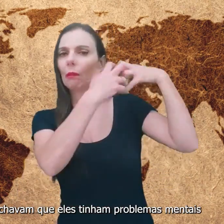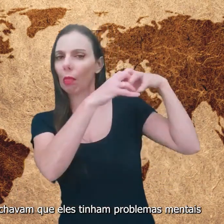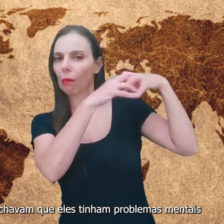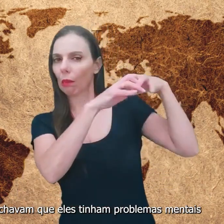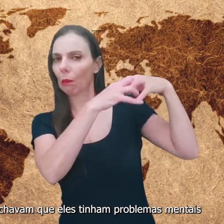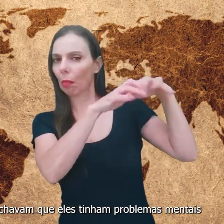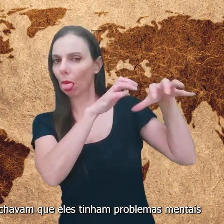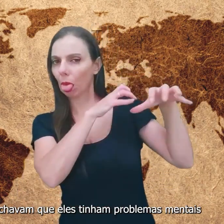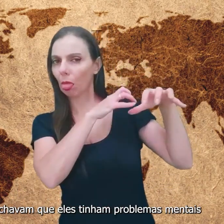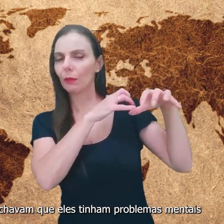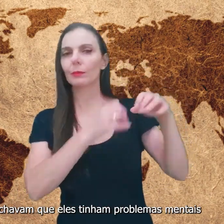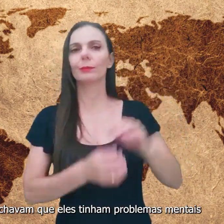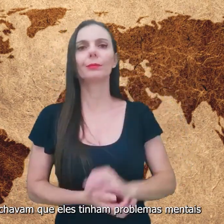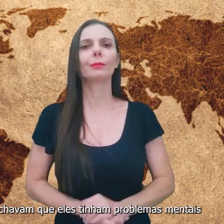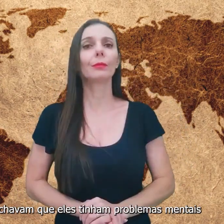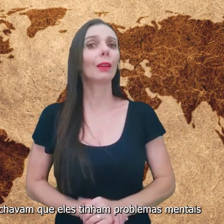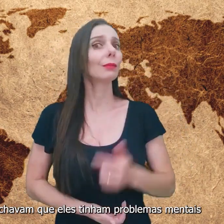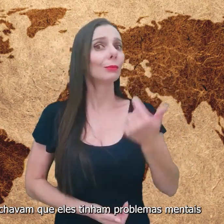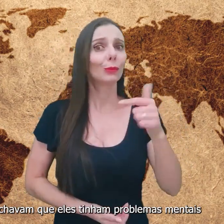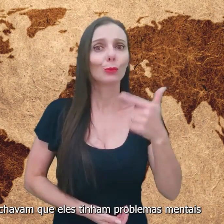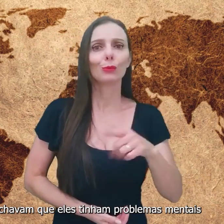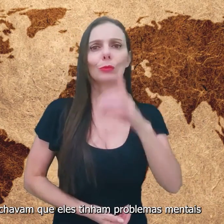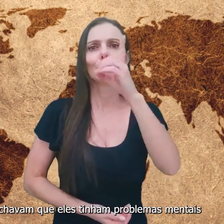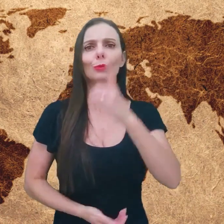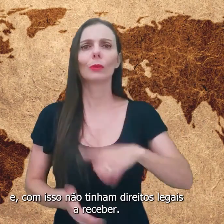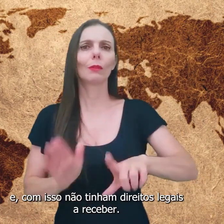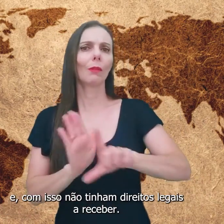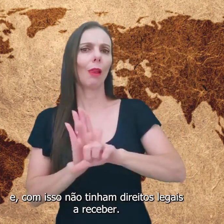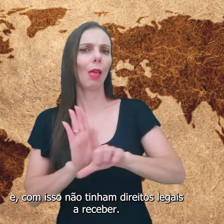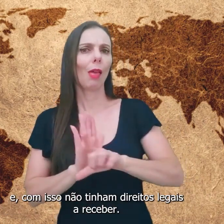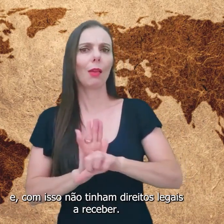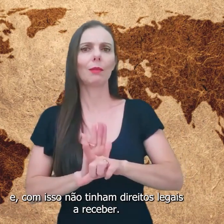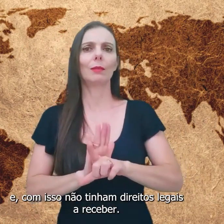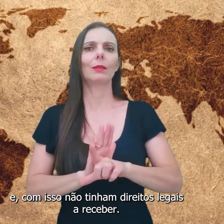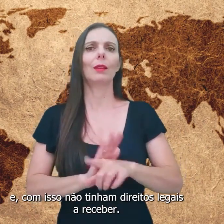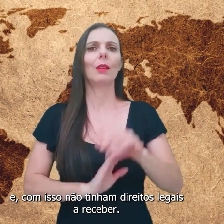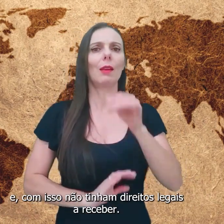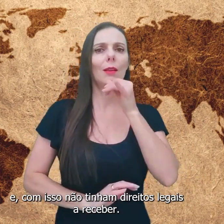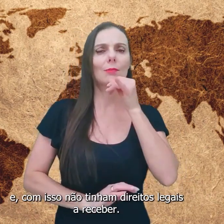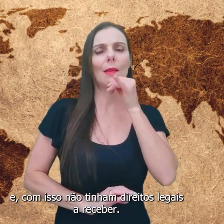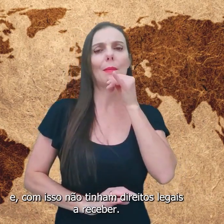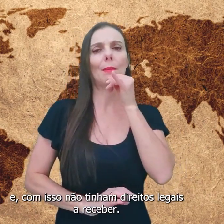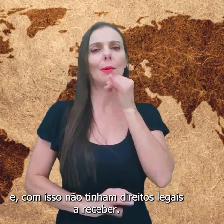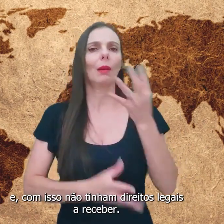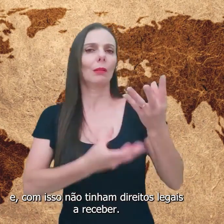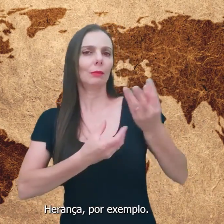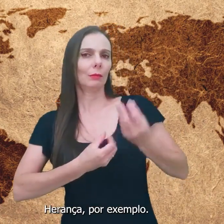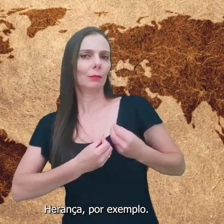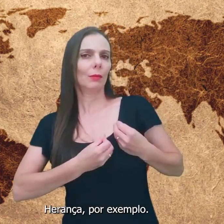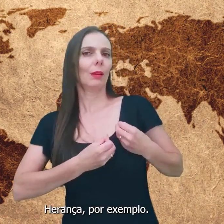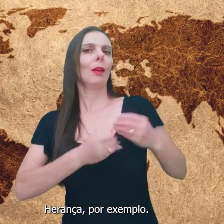tinham problemas mentais e com isso não tinham direitos legais, a receber herança, por